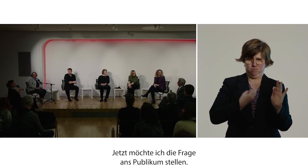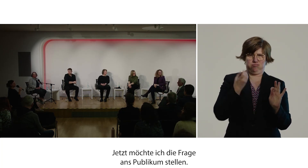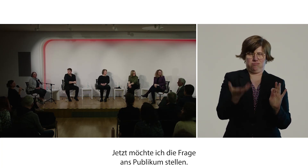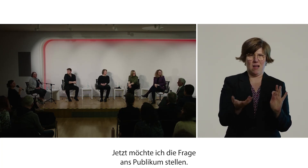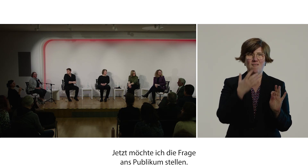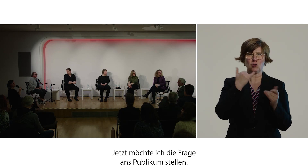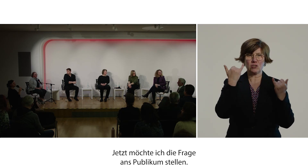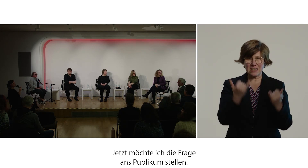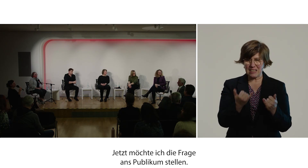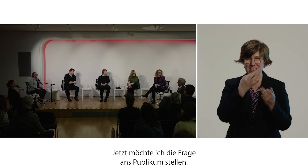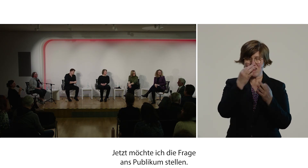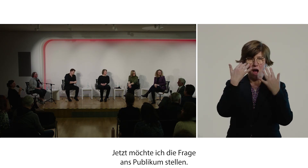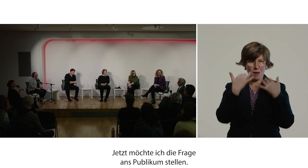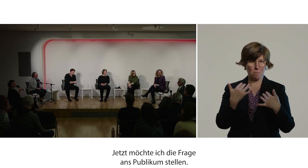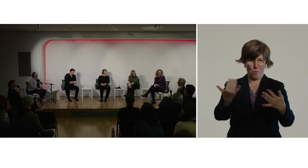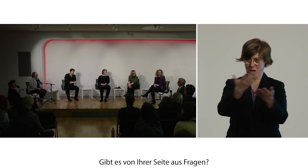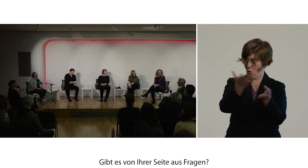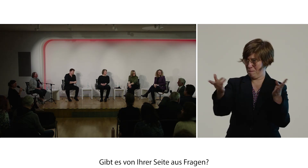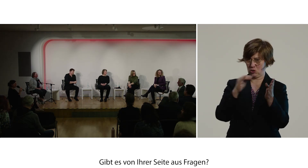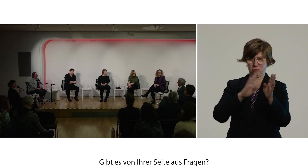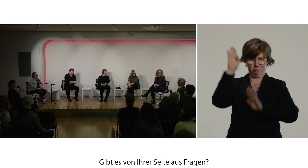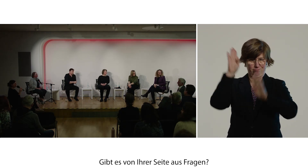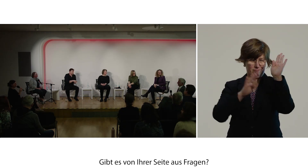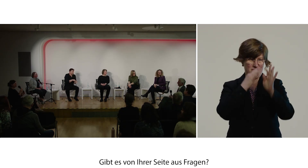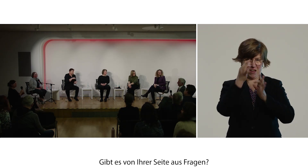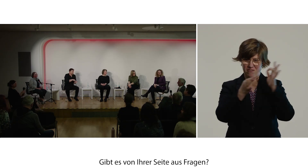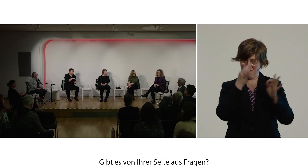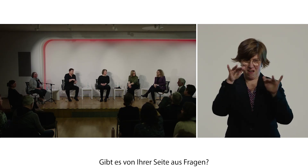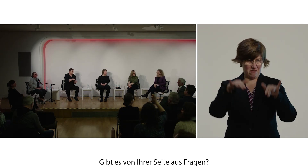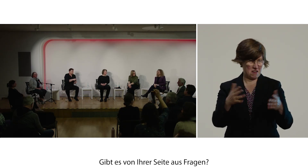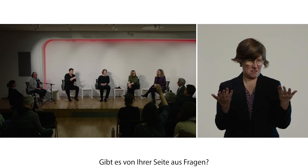Jetzt möchte ich gerne die Frage an Sie ins Publikum stellen. Gibt es von Ihrer Seite Ausfragen?